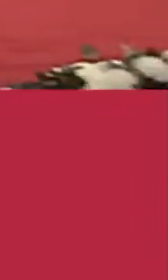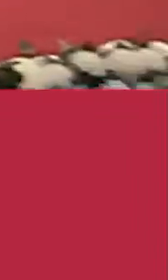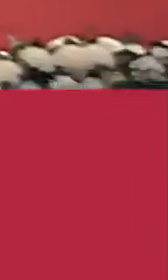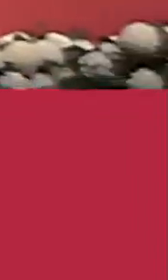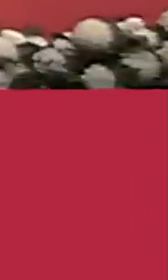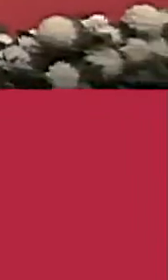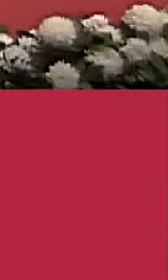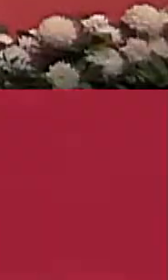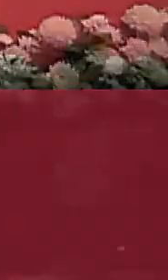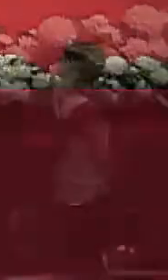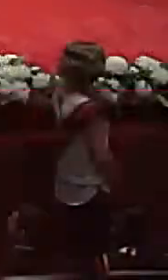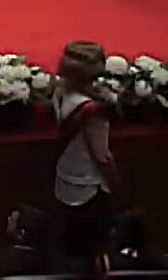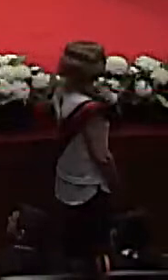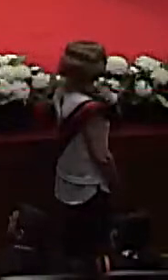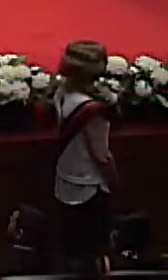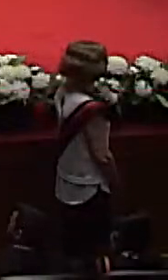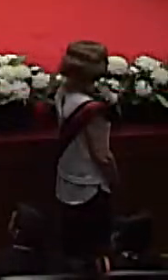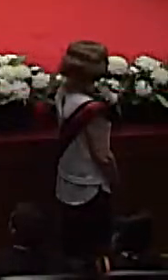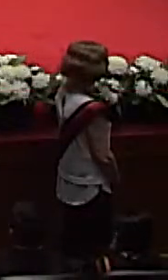Manisha.